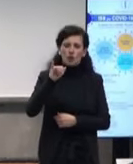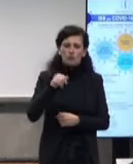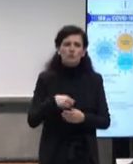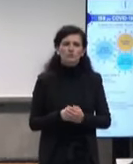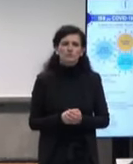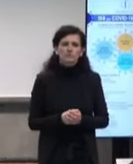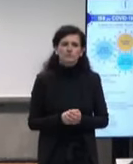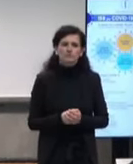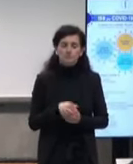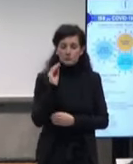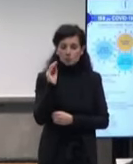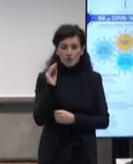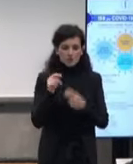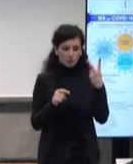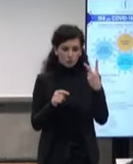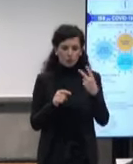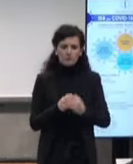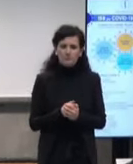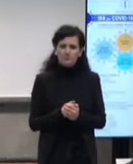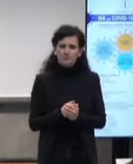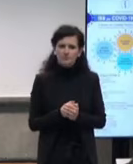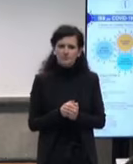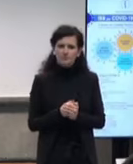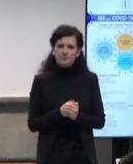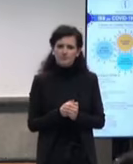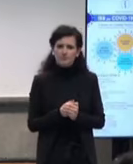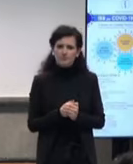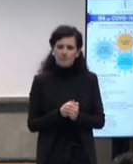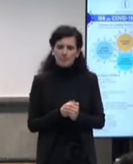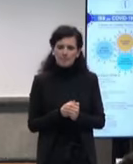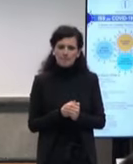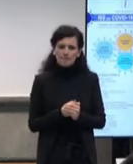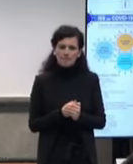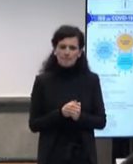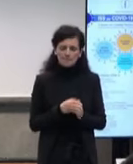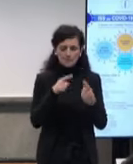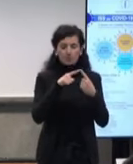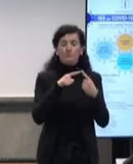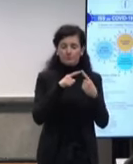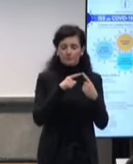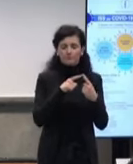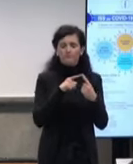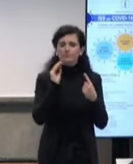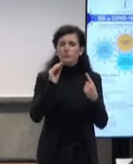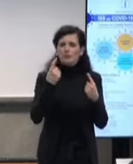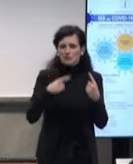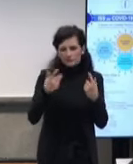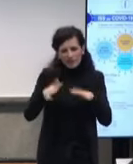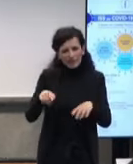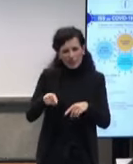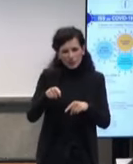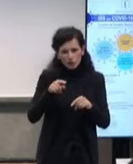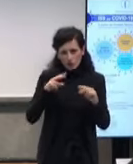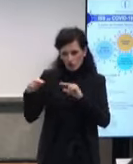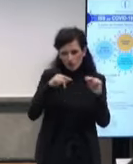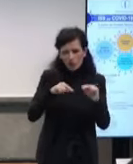buonasera avrei due domande la prima riguarda questo tema di cui avervi abbiamo finito di parlare adesso sappiamo che in veneto